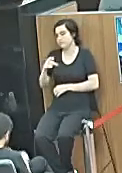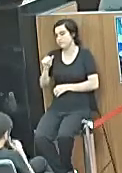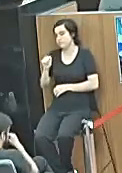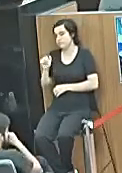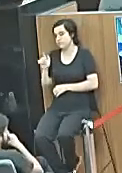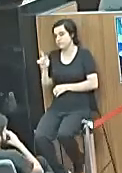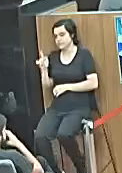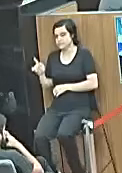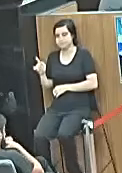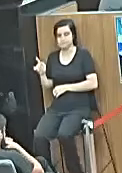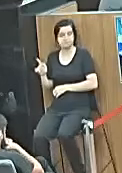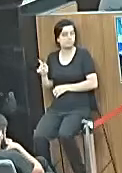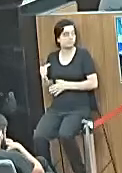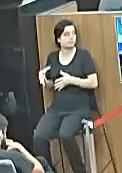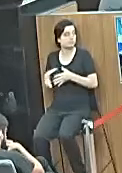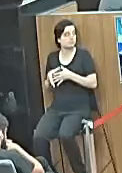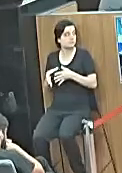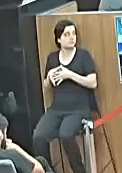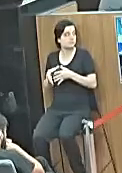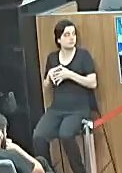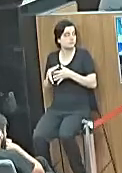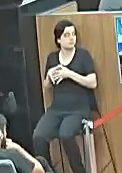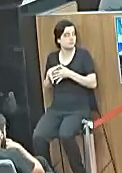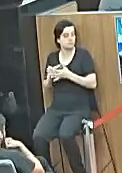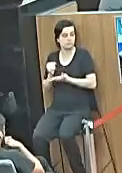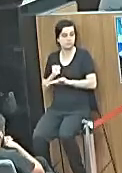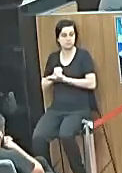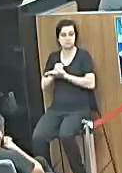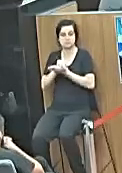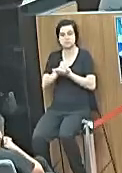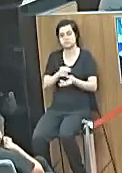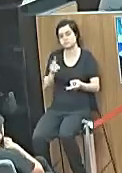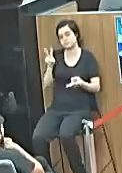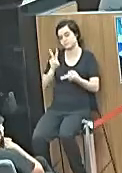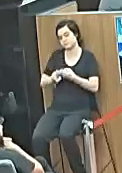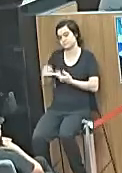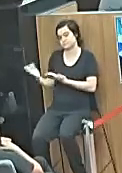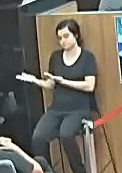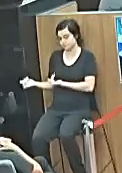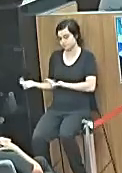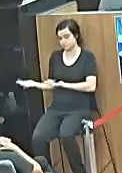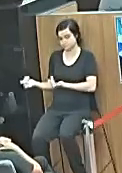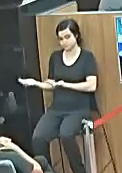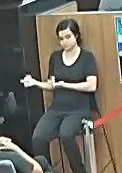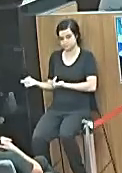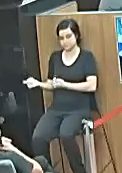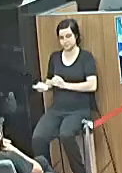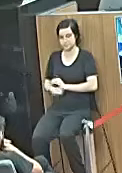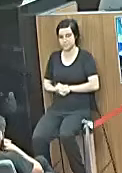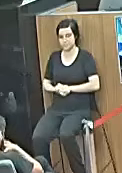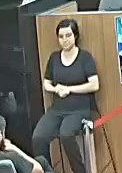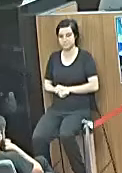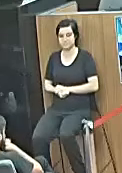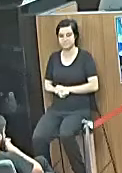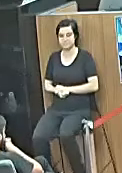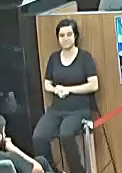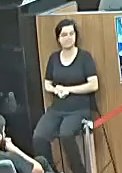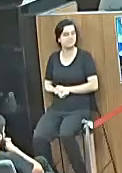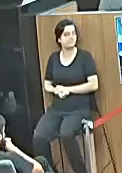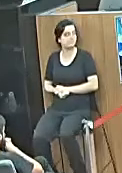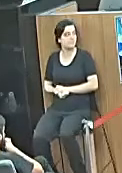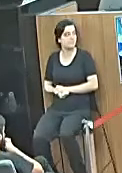fórum permanente do sistema de atendimento socioeducativo de belo horizonte e então vou ler as